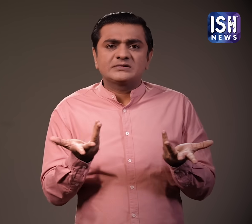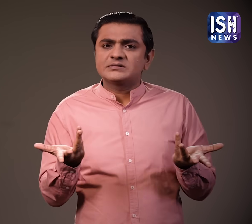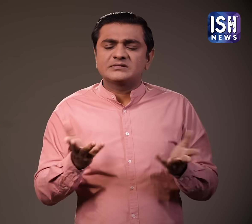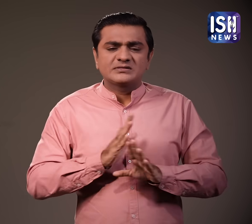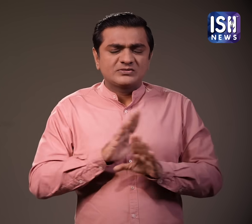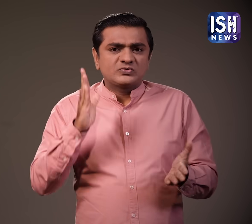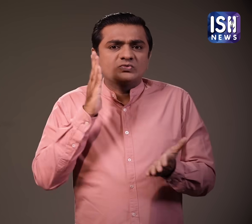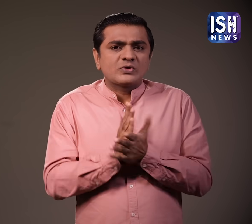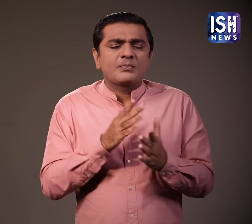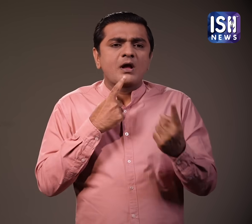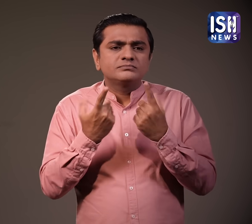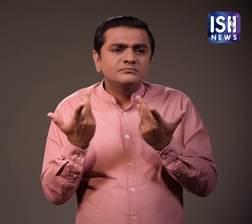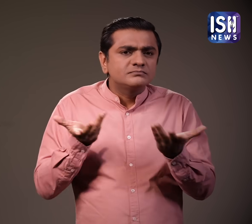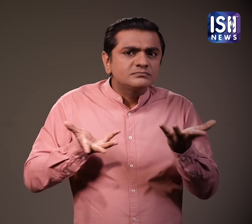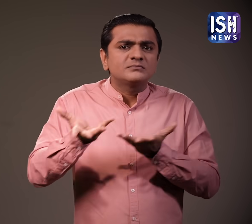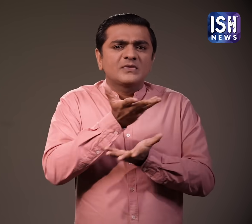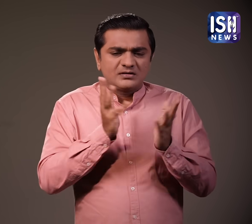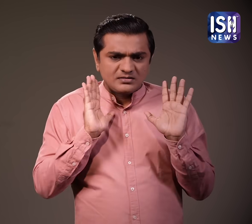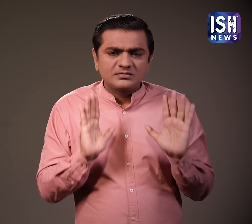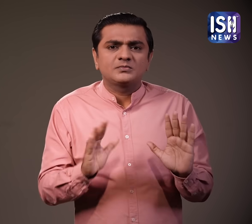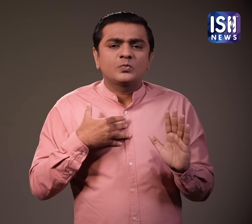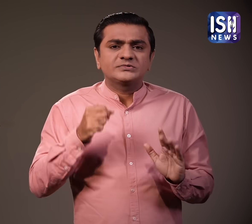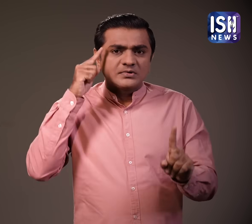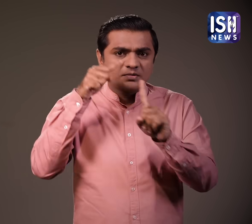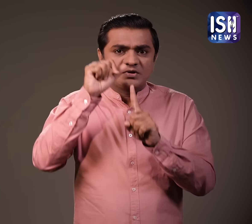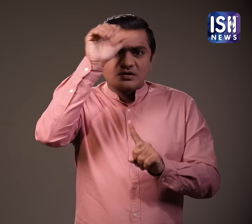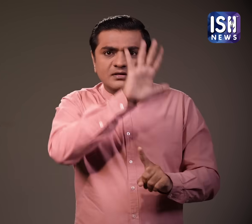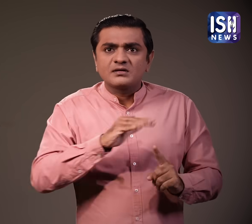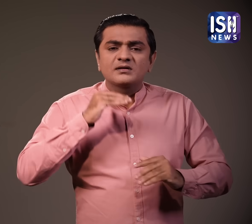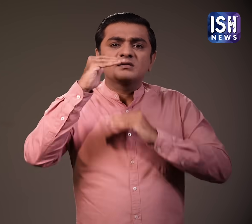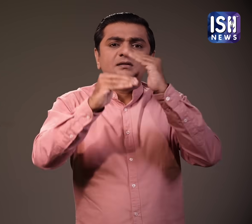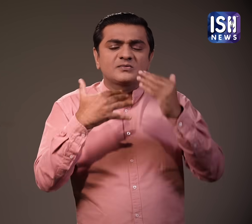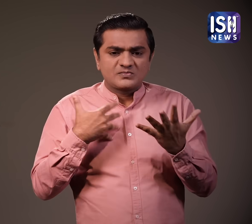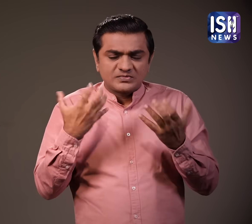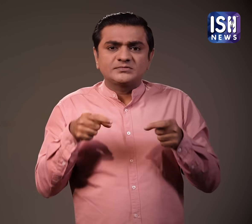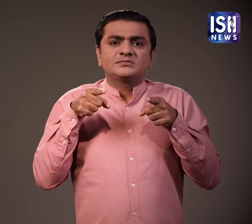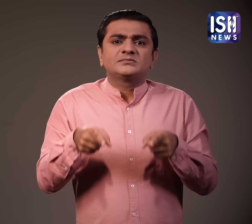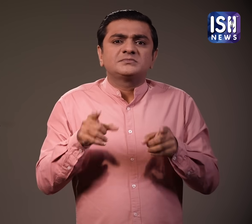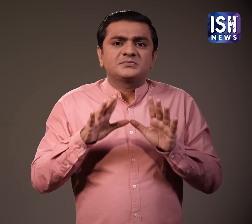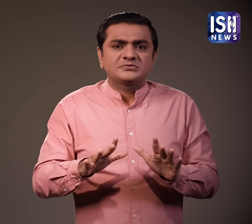ये सब करने के बजाए हमें समाधान निकालने और विकास को प्रोचसाहित करने पर ध्यान के इंद्रत करना चाहिए